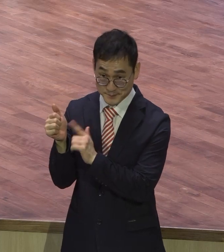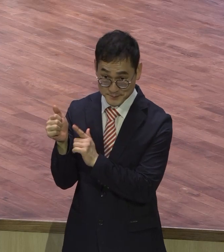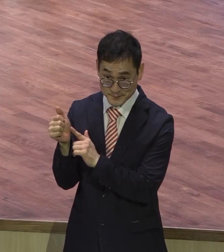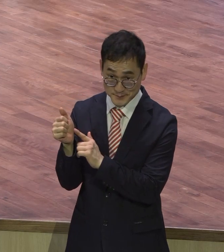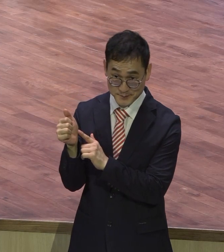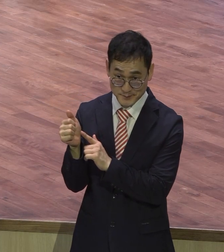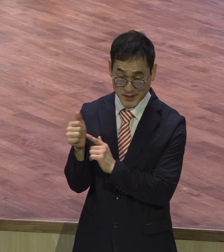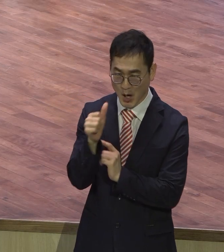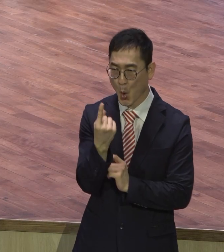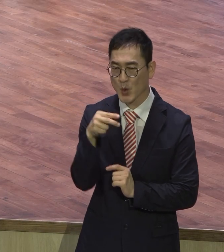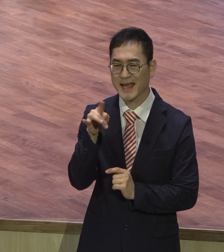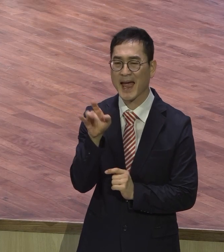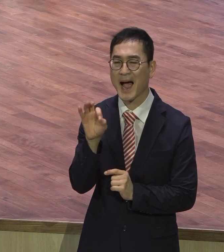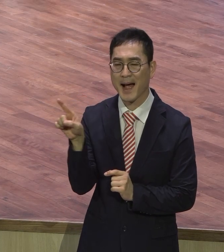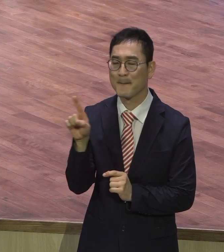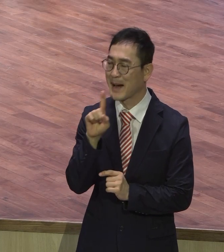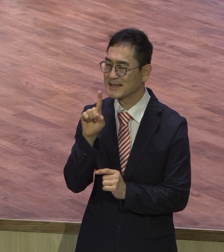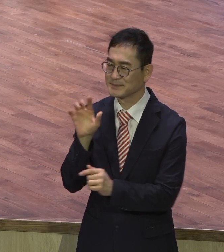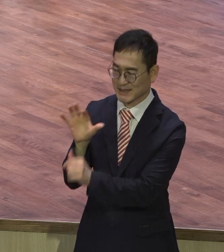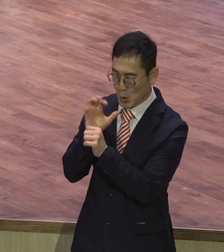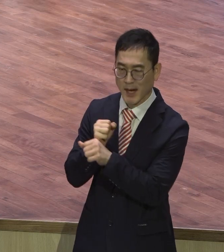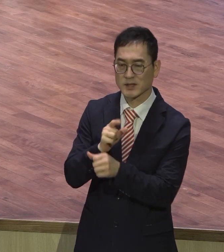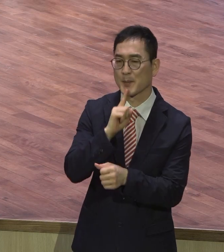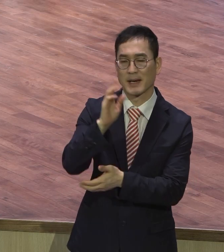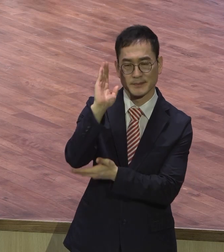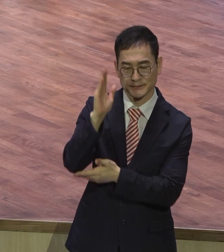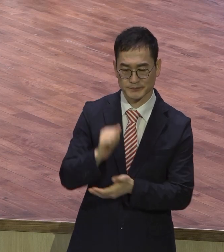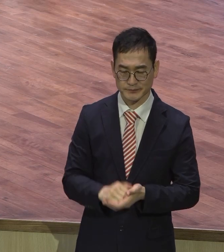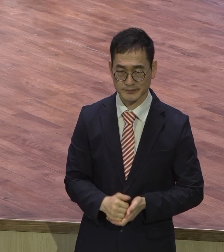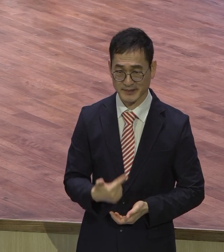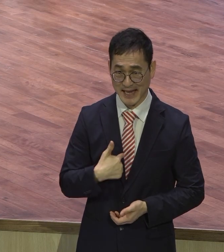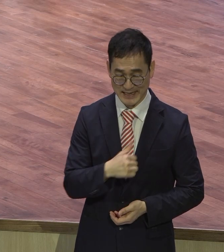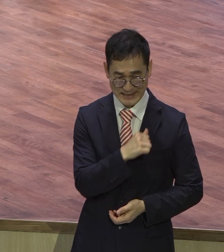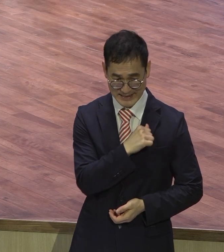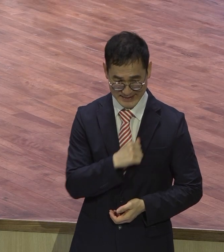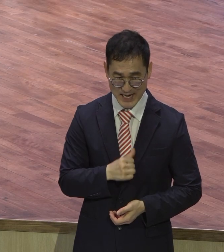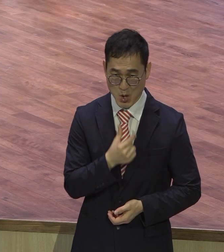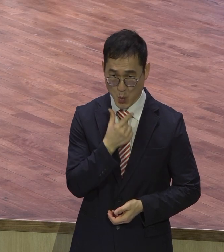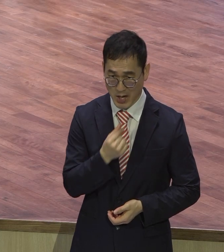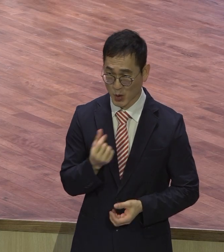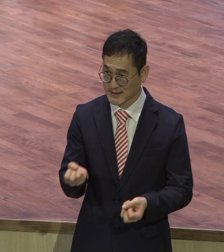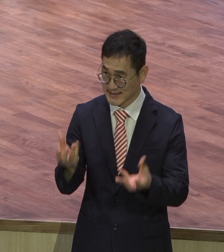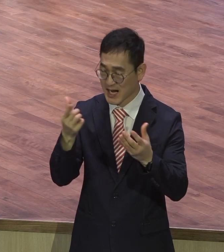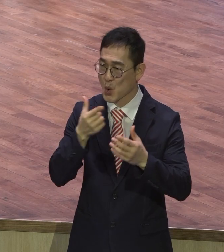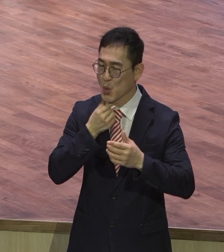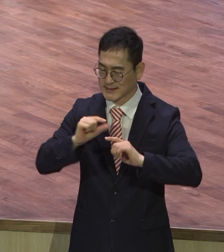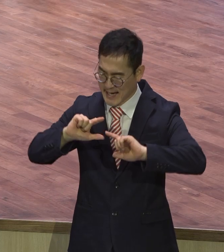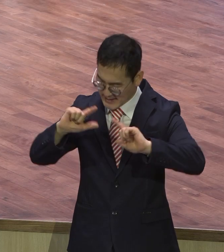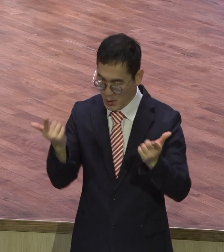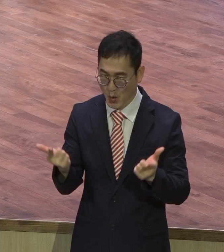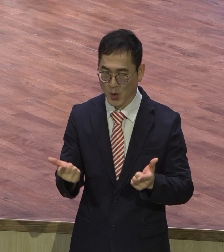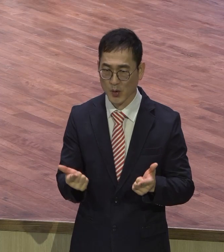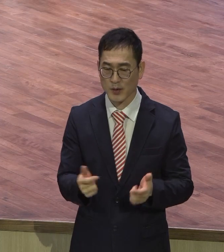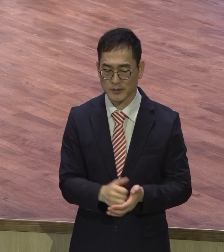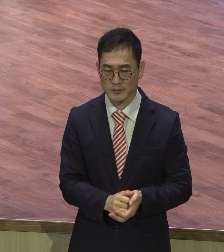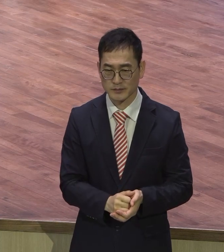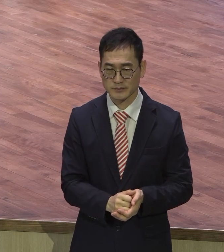인용했습니다. 나는 인내를 원하고 제사를 원하지 아니하며 번제보다